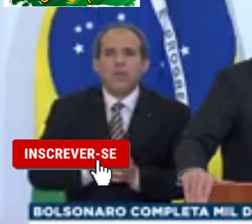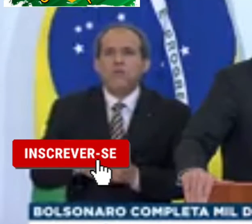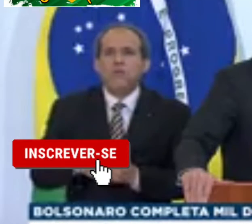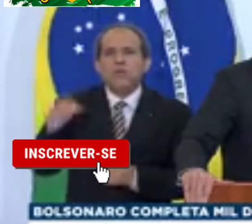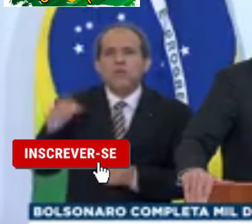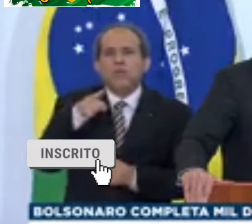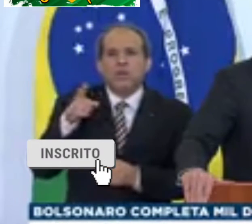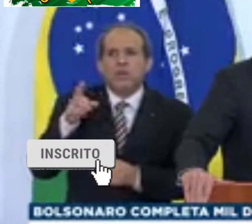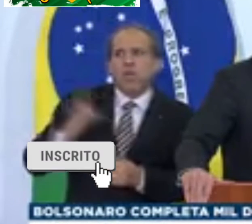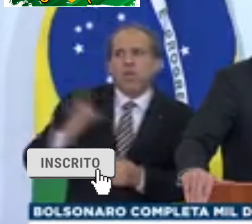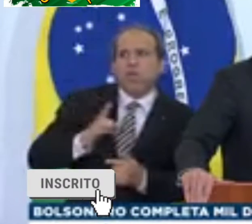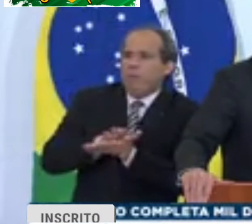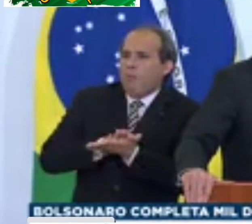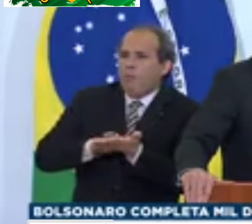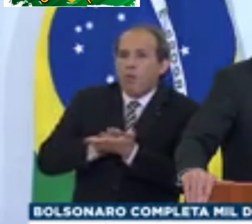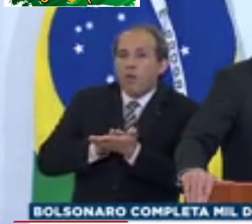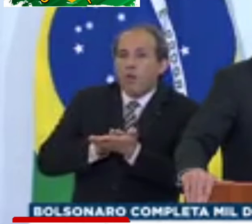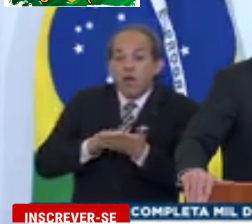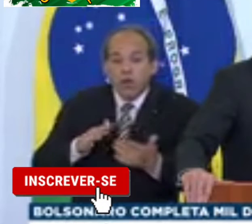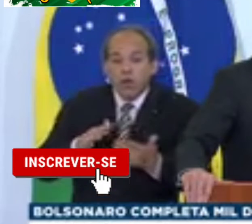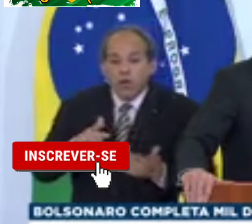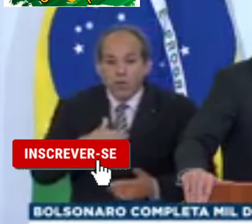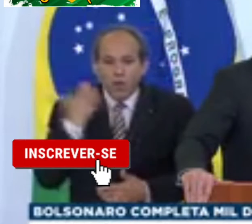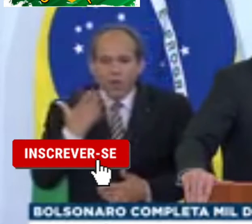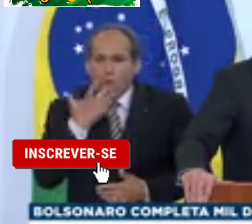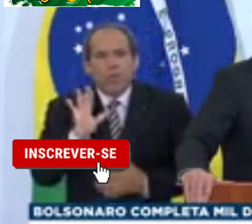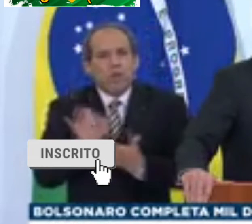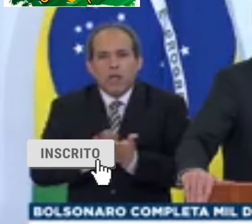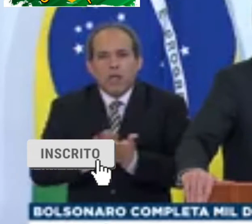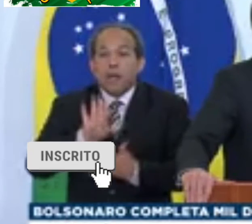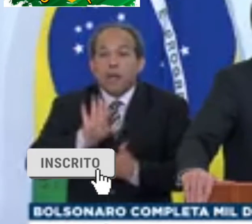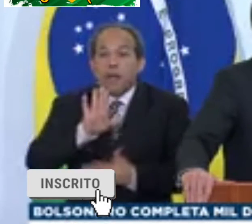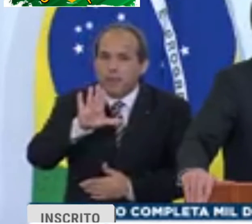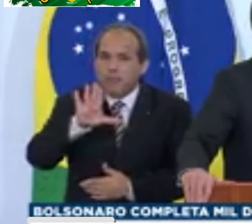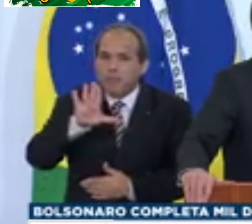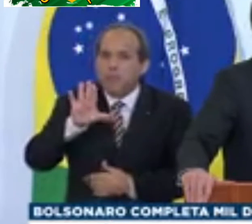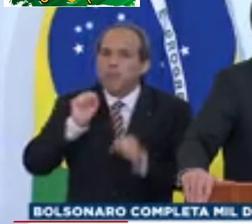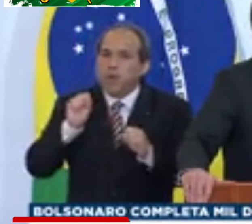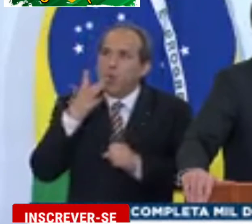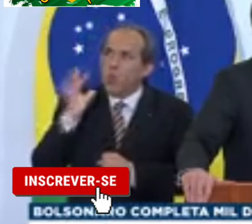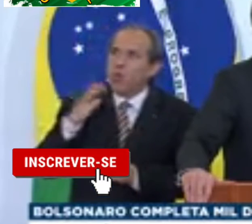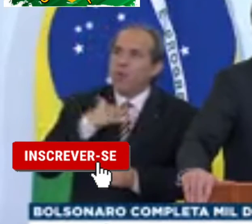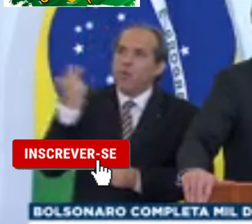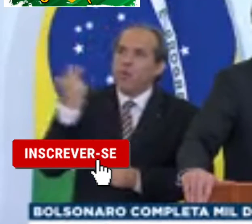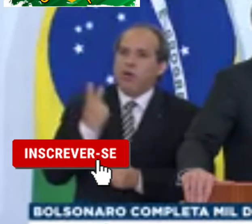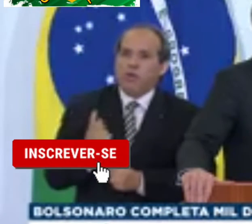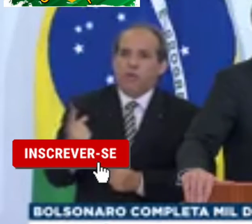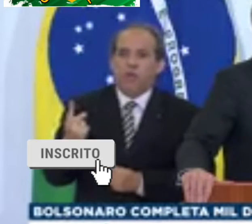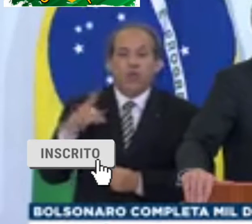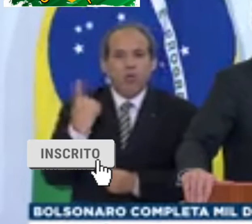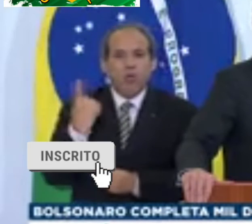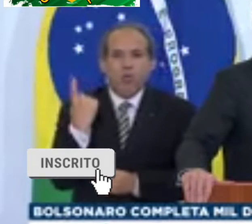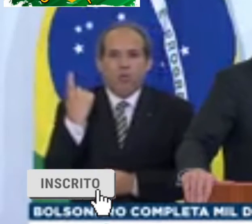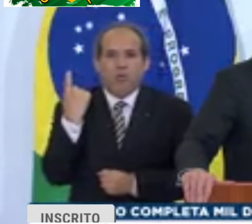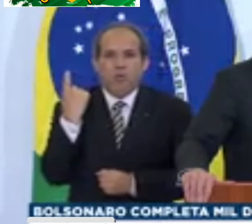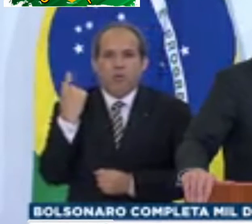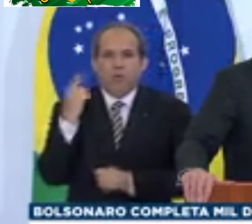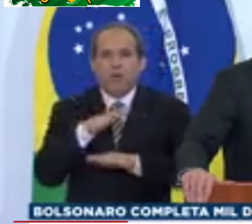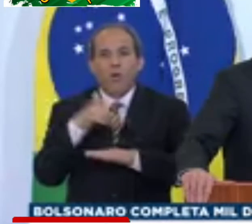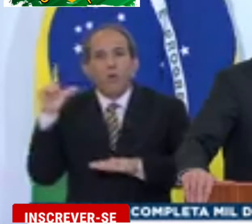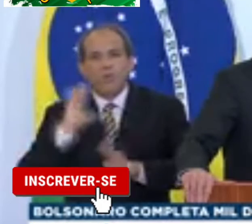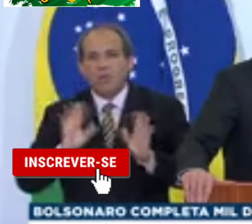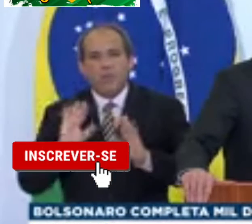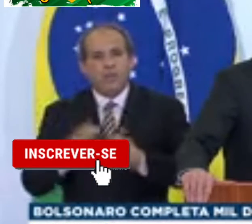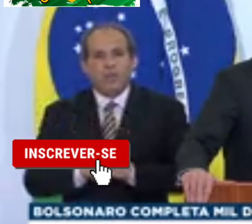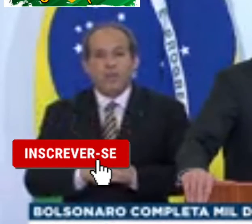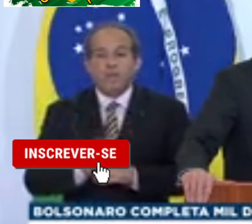temeis, nem mesmo a morte, a não ser a morte eterna. Não é, Damares? Essa a